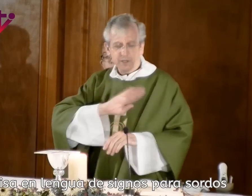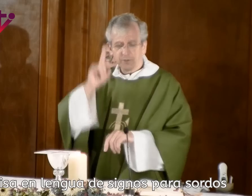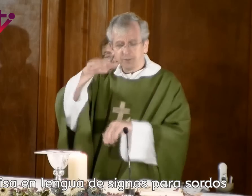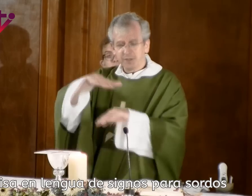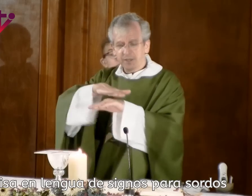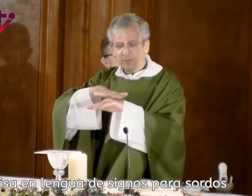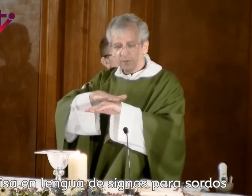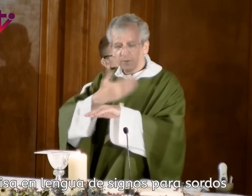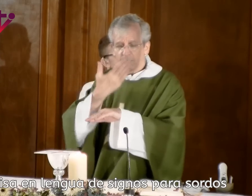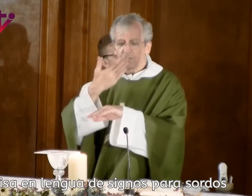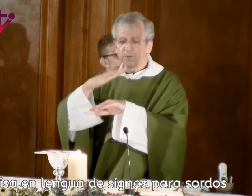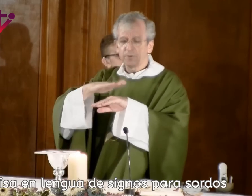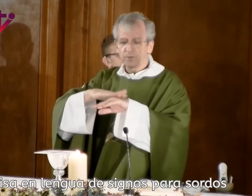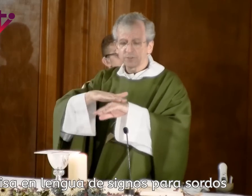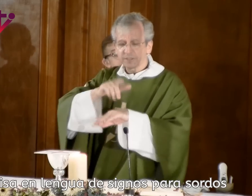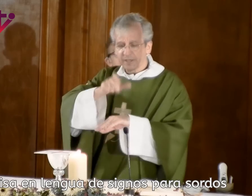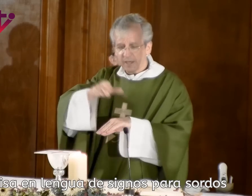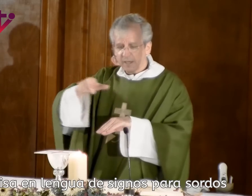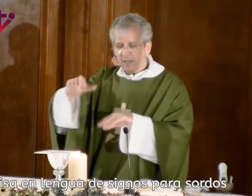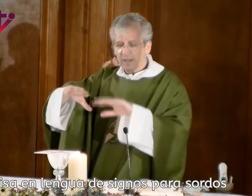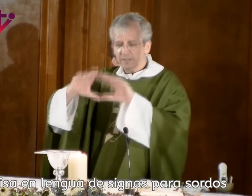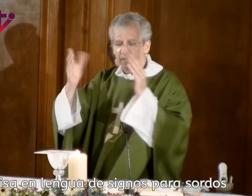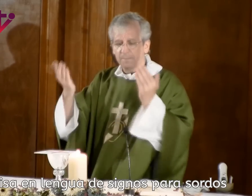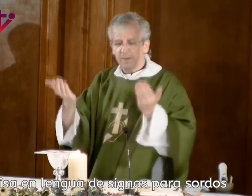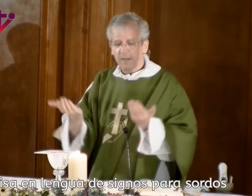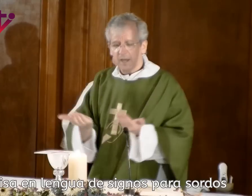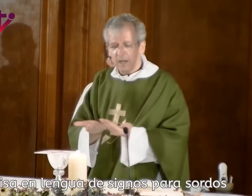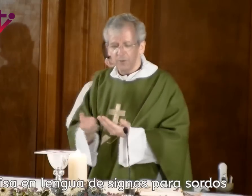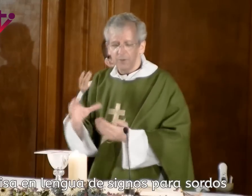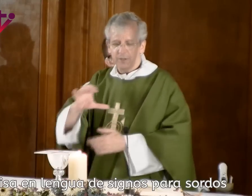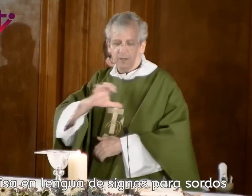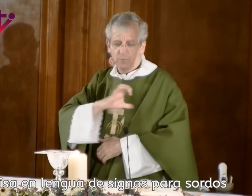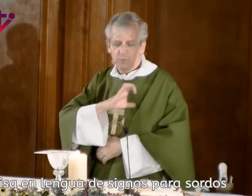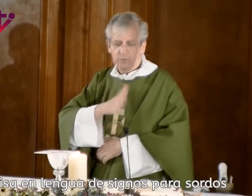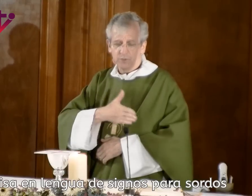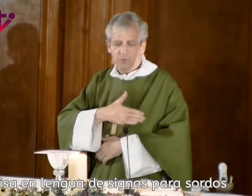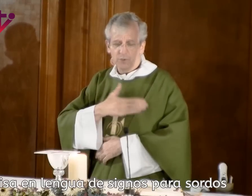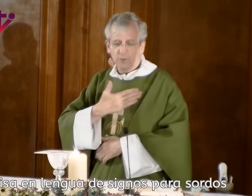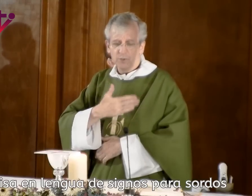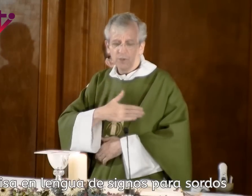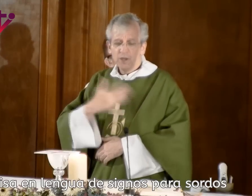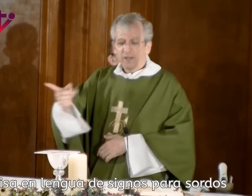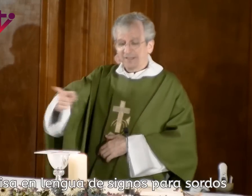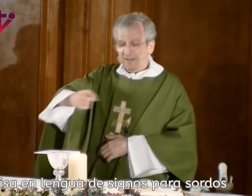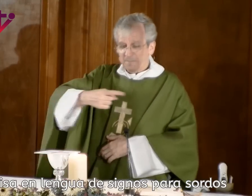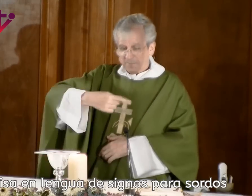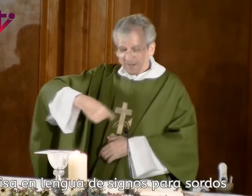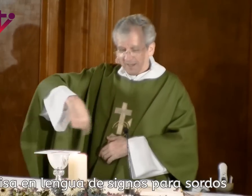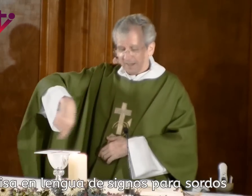Cordero de Dios, que quitas el pecado del mundo, ten